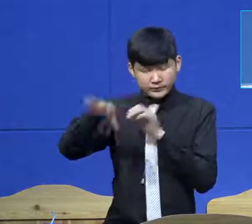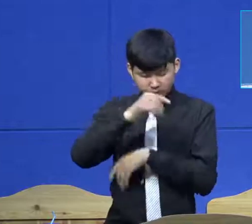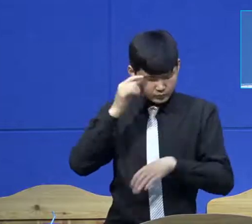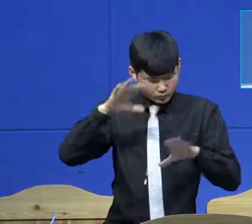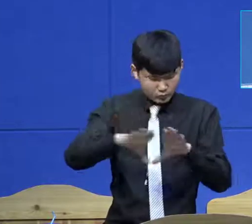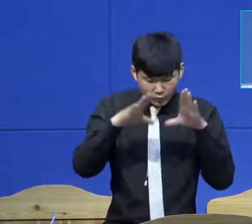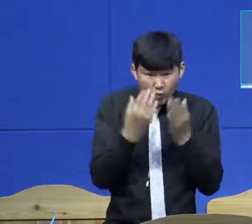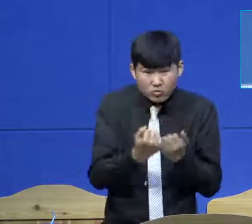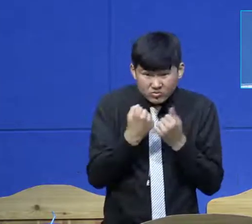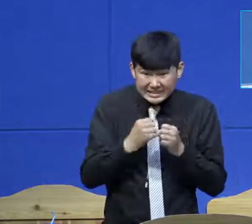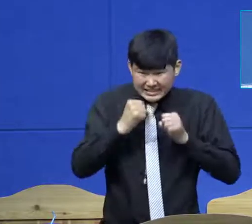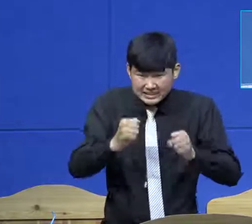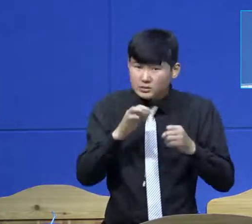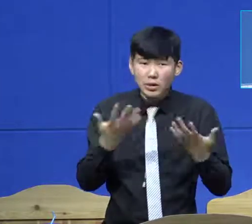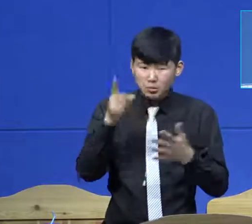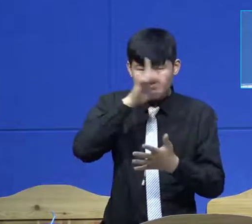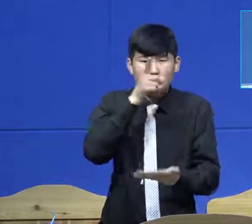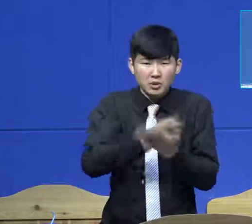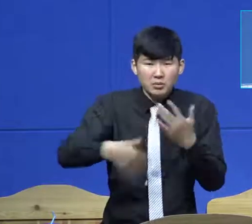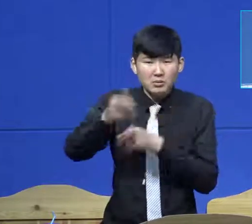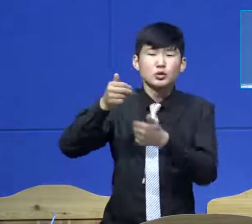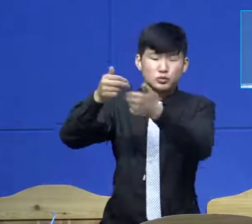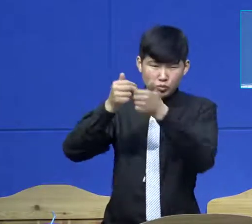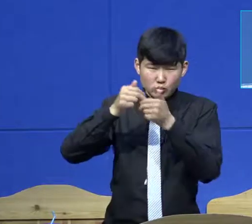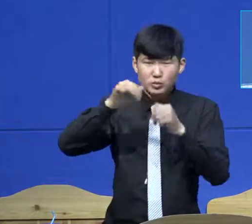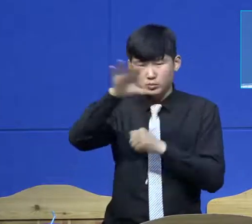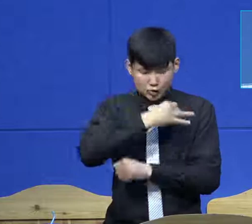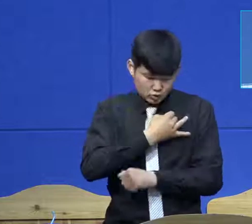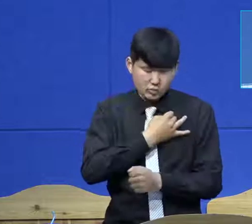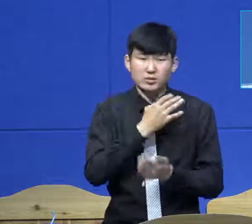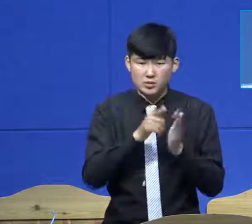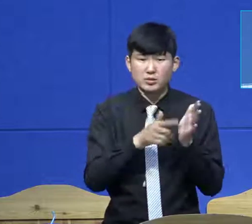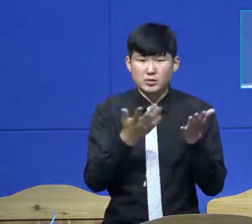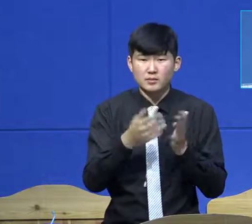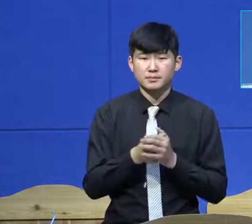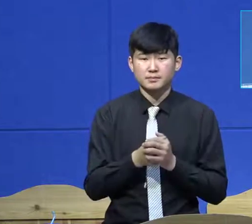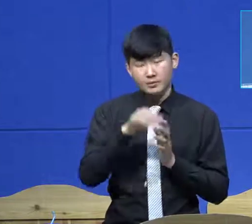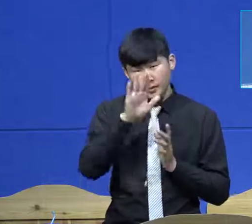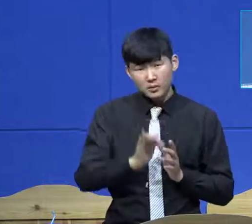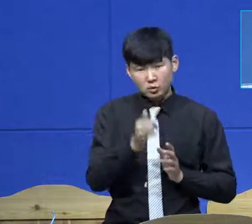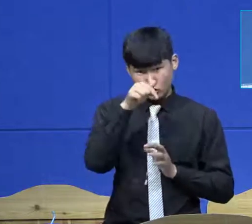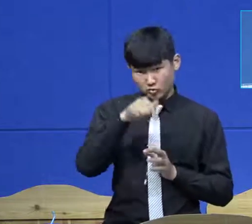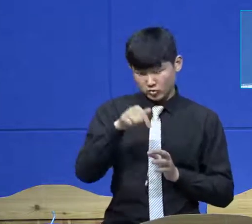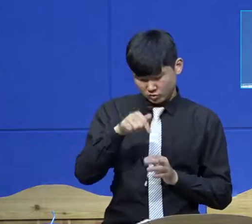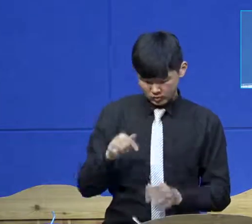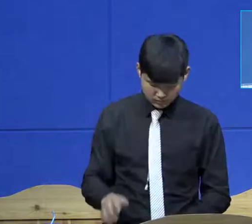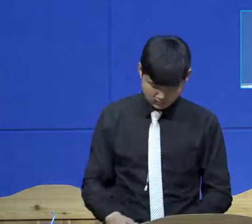хүчээр дайчилвал бурхан бидэрт гарцаагүй тусалж өгнө гэж итгэж байна. Тийм учраас өнөөдөр